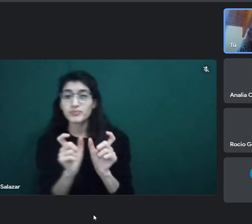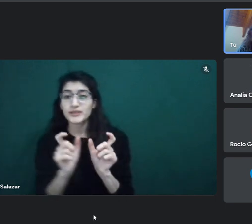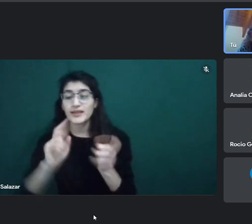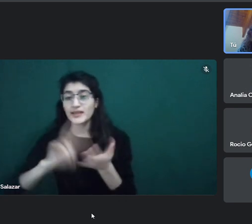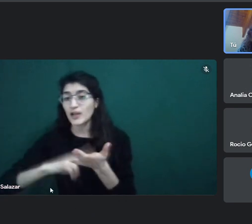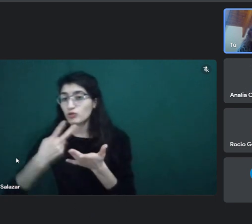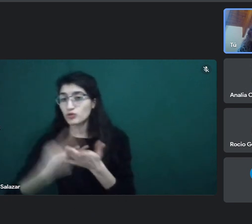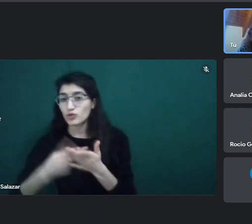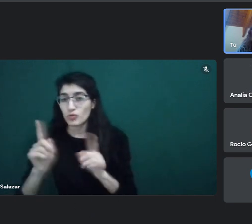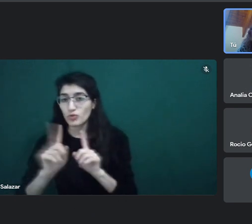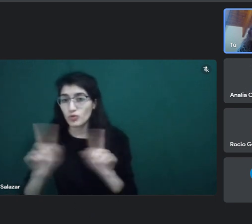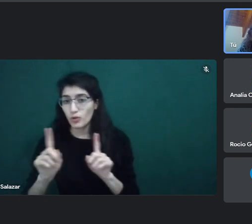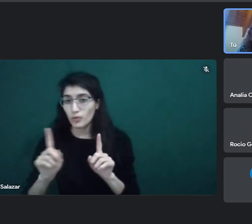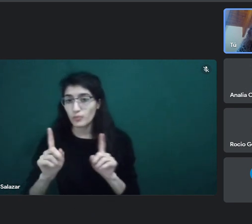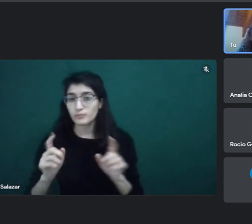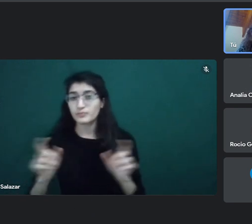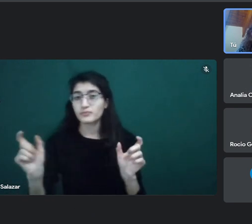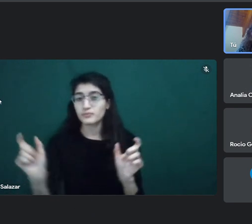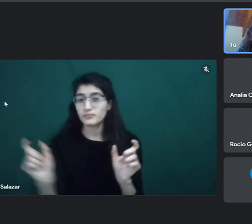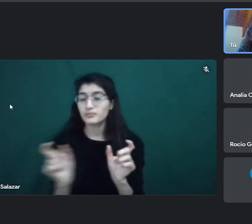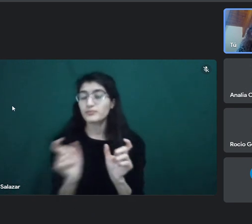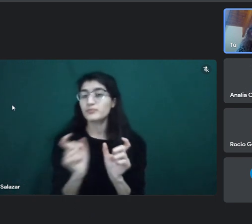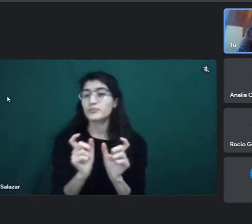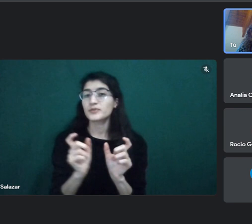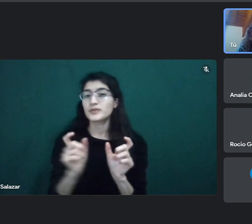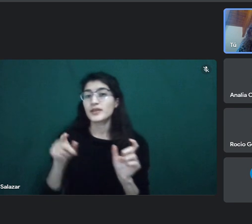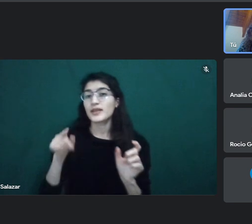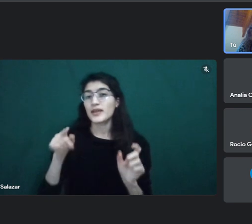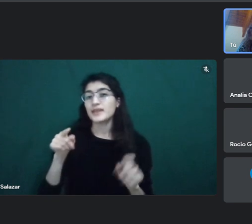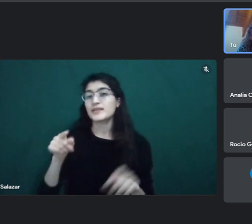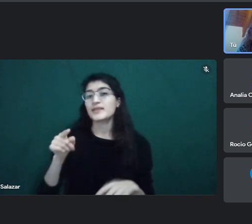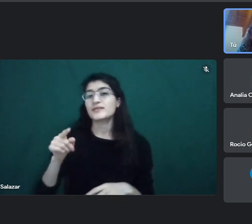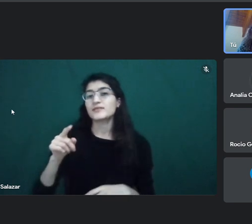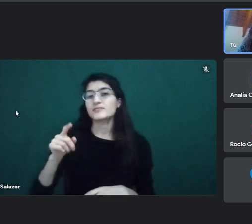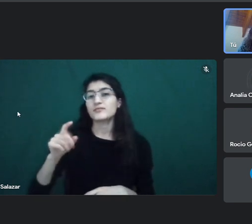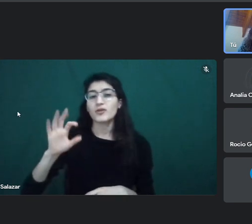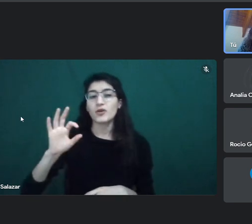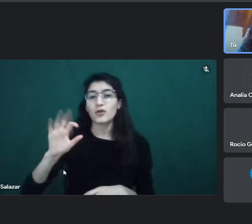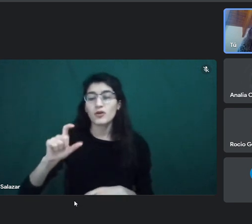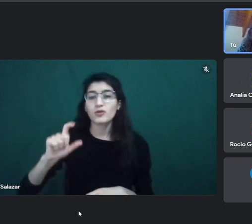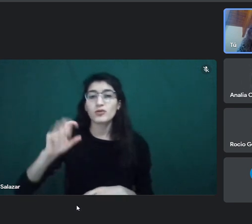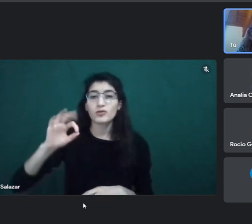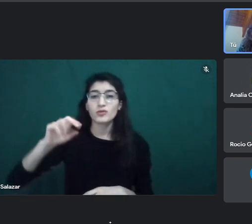ia. Entonces, el verbo es confirmar. Si yo tengo would confirm,